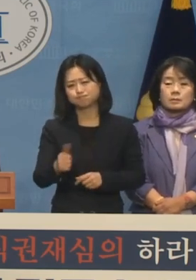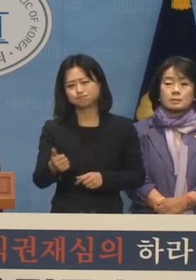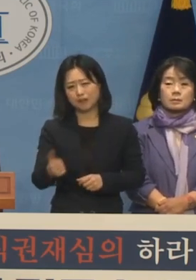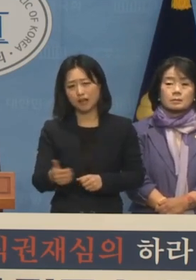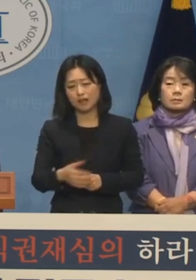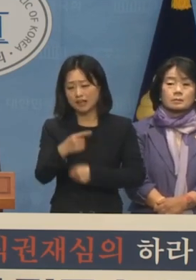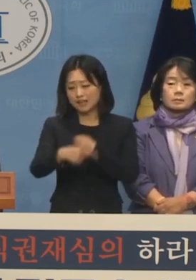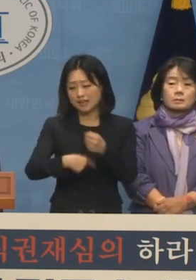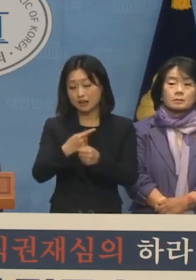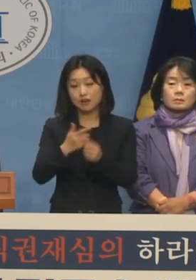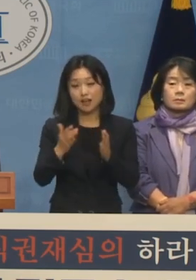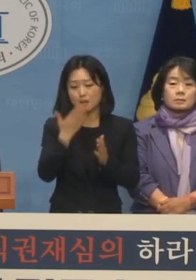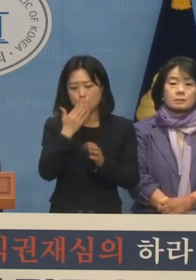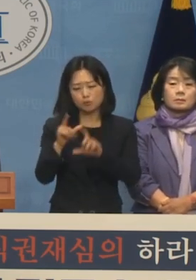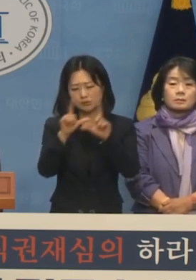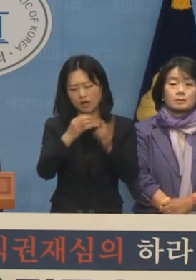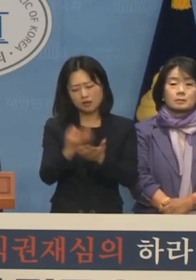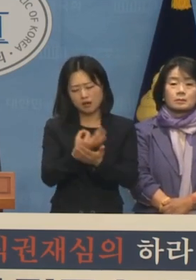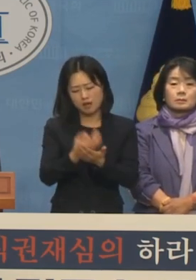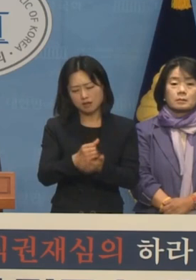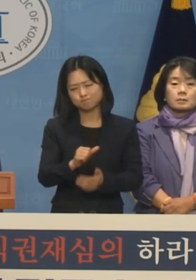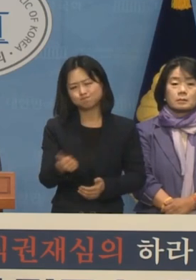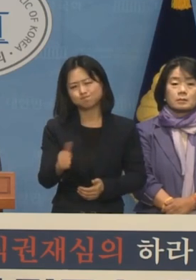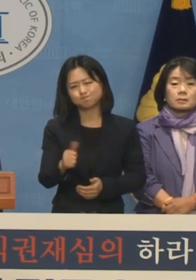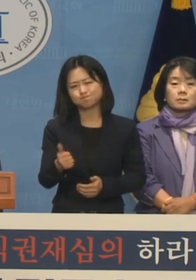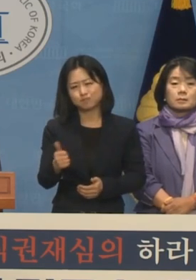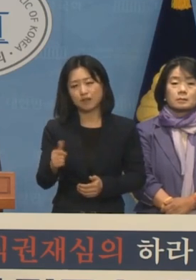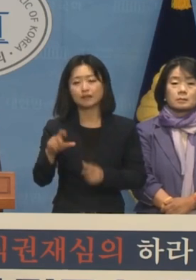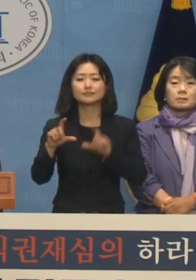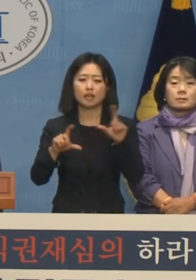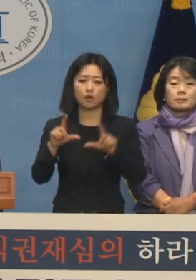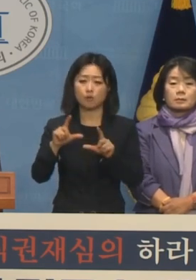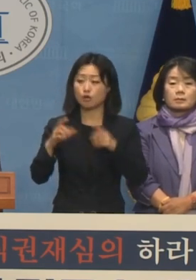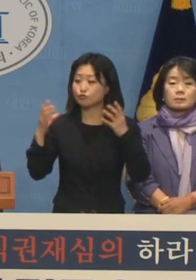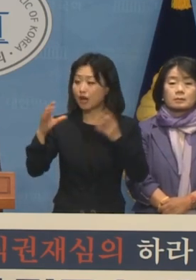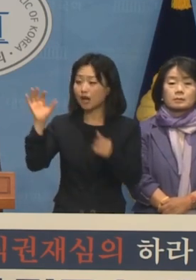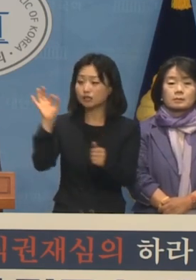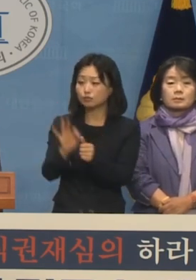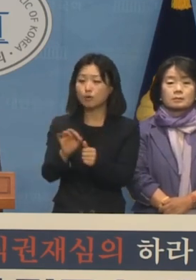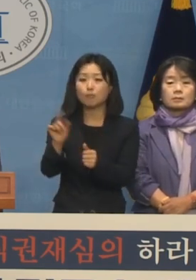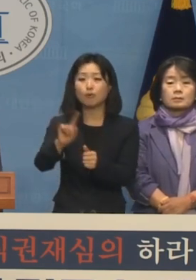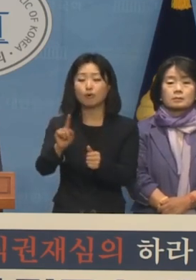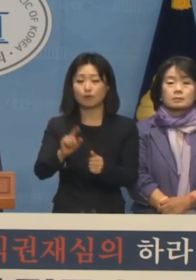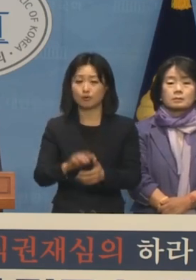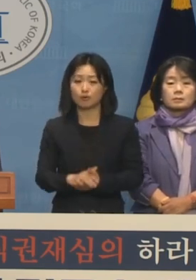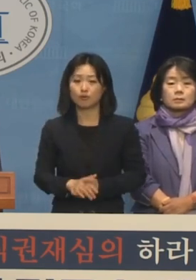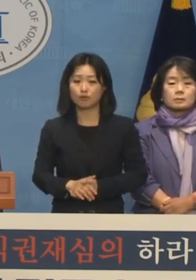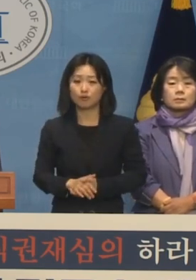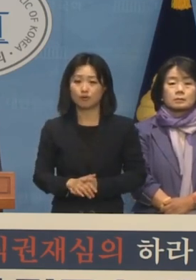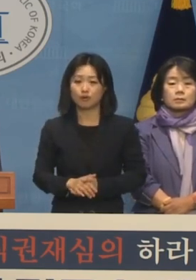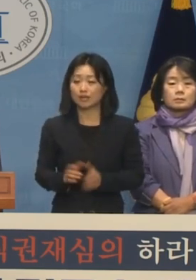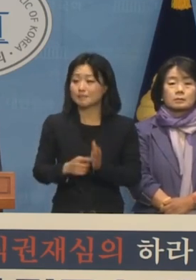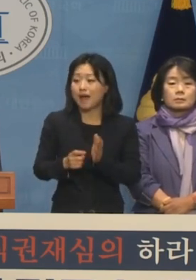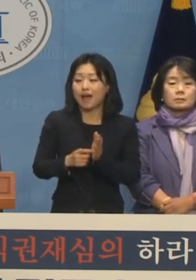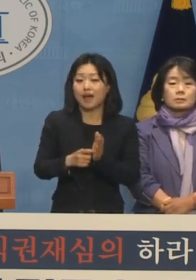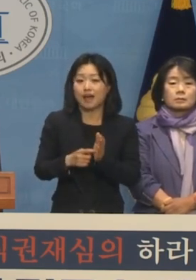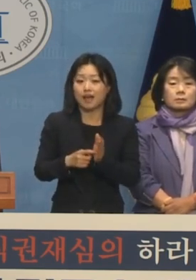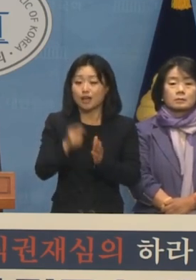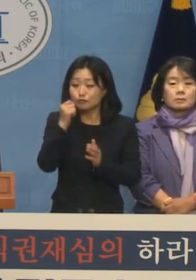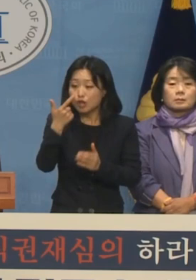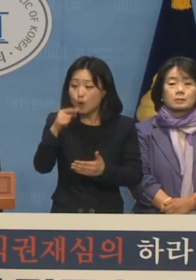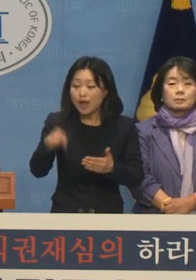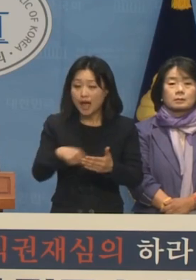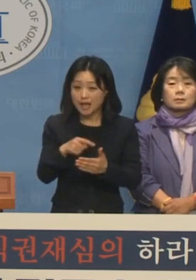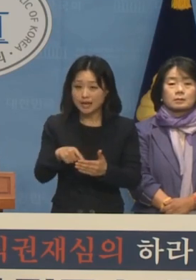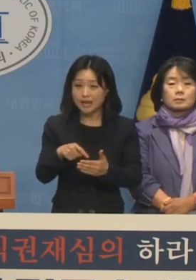이후 1년 동안 생계에 어려움을 겪고 있었던 이분들에게 국가가 해줄 수 있다라고 하는 건 급하게 6개월